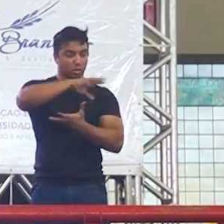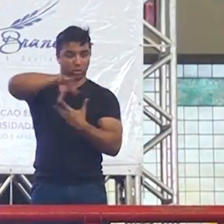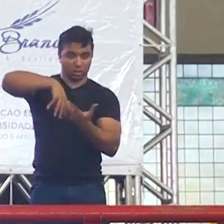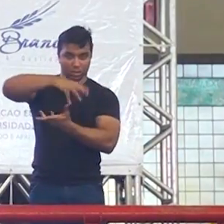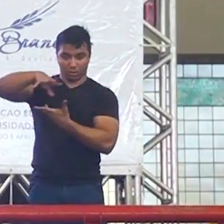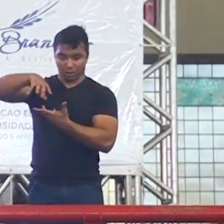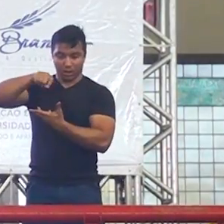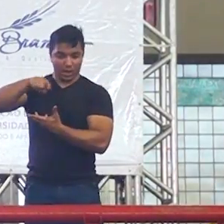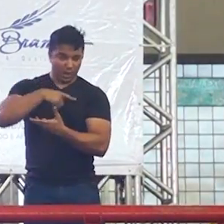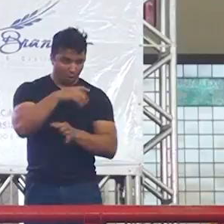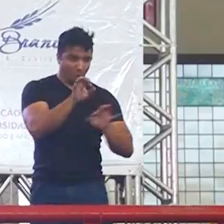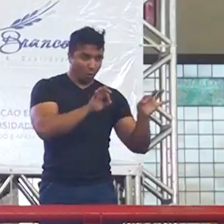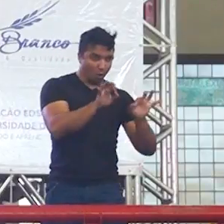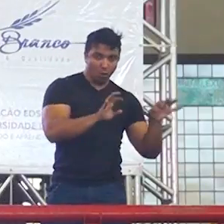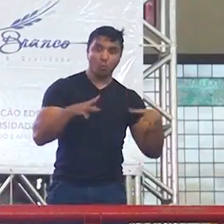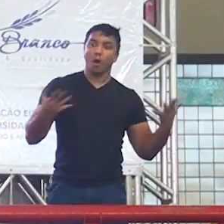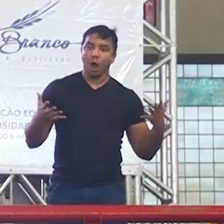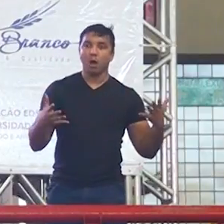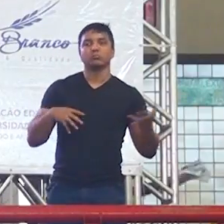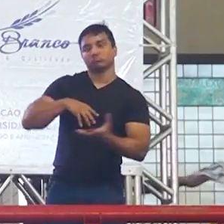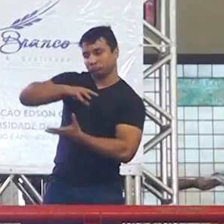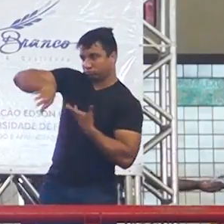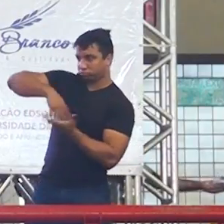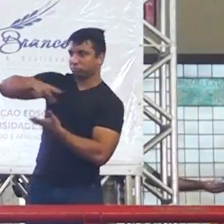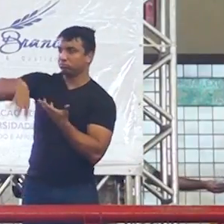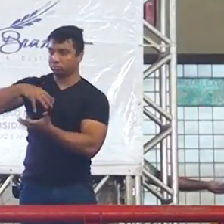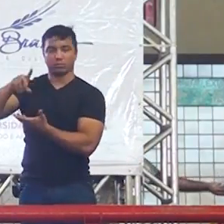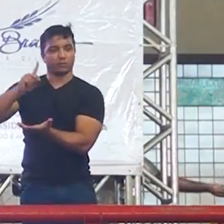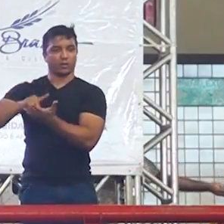Elétrons livres, esses elétrons se movimentam como? Fala.